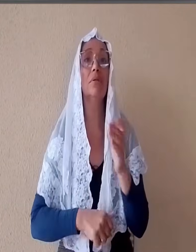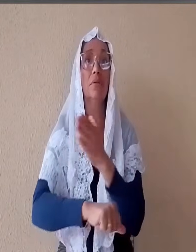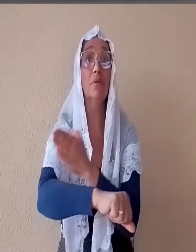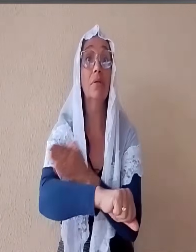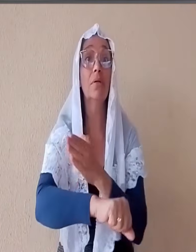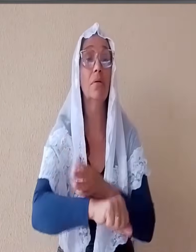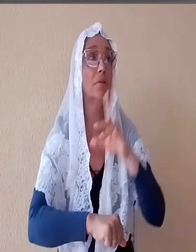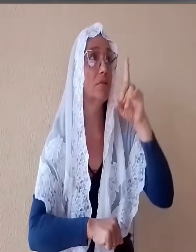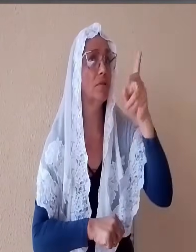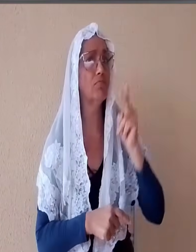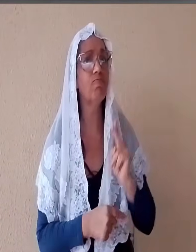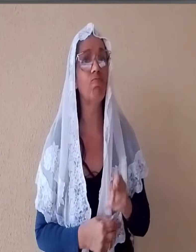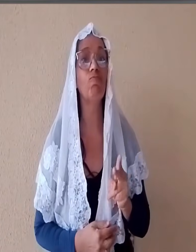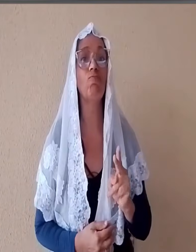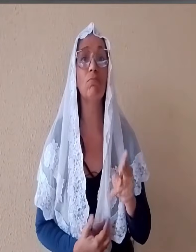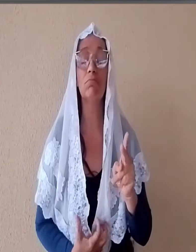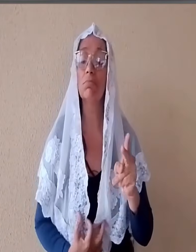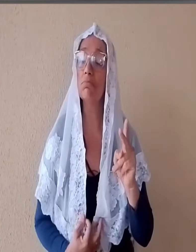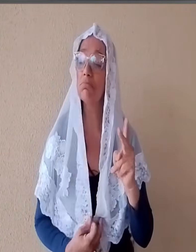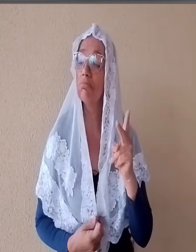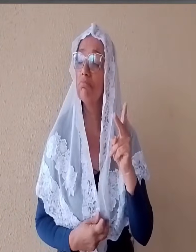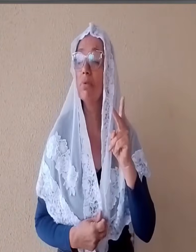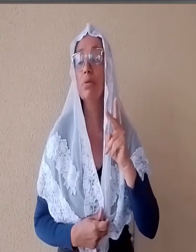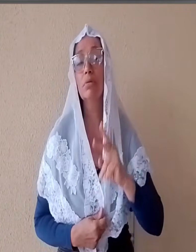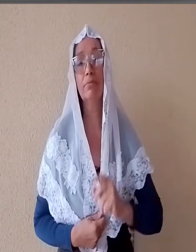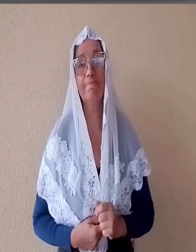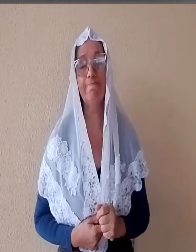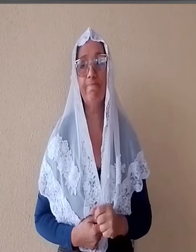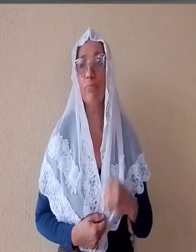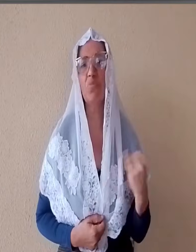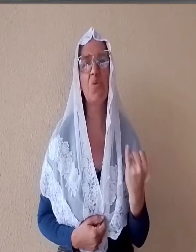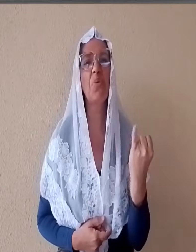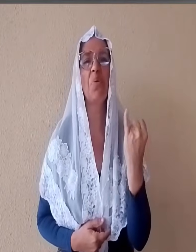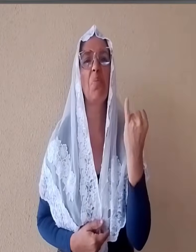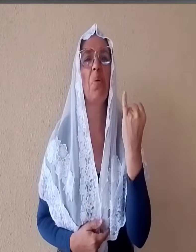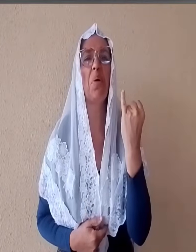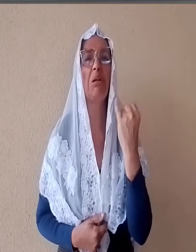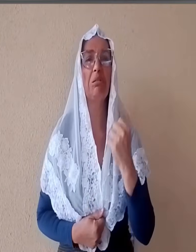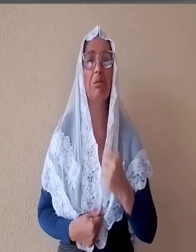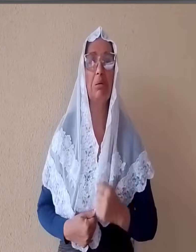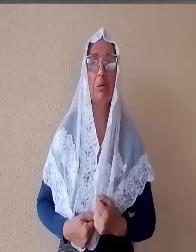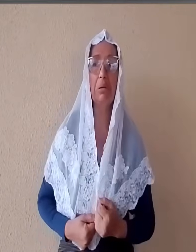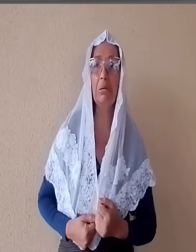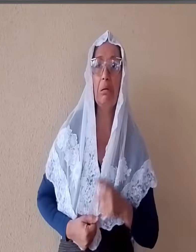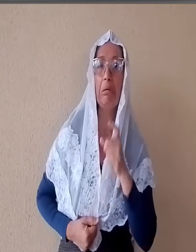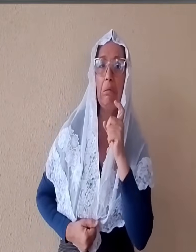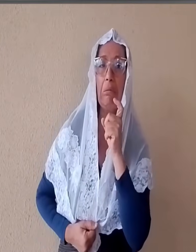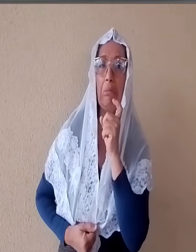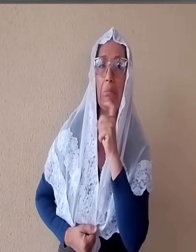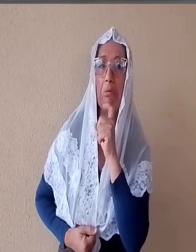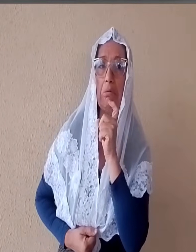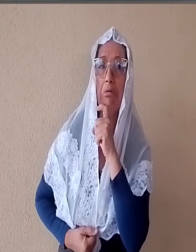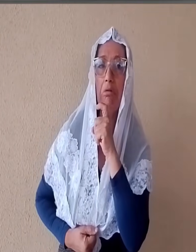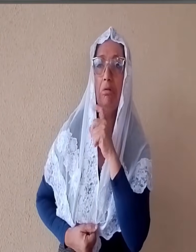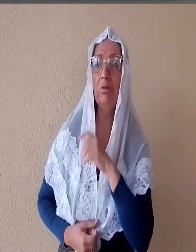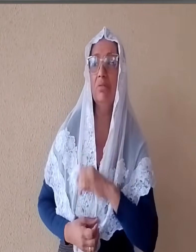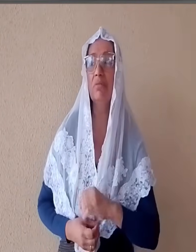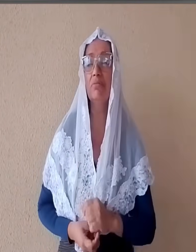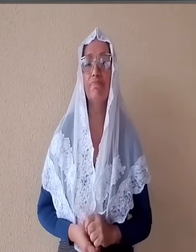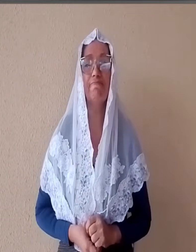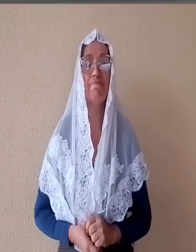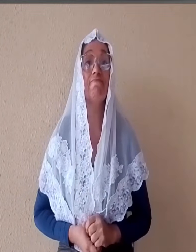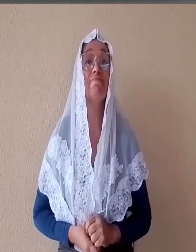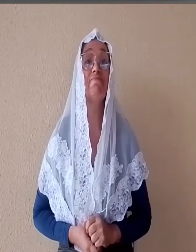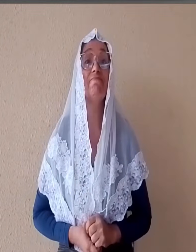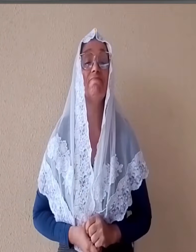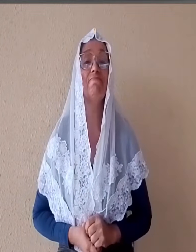mentira, não importa aqueles obreiros fraudulentos, pirata. Bendito é o nome do Senhor, que tem muito, bendito é o nome do